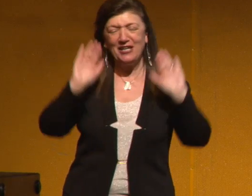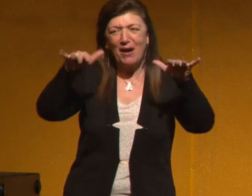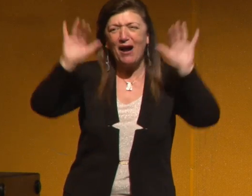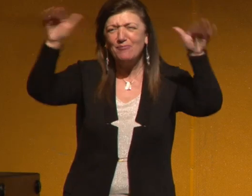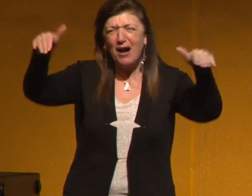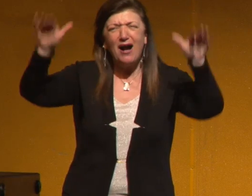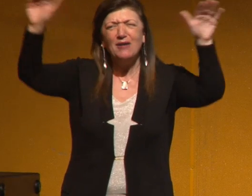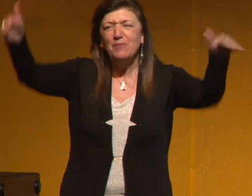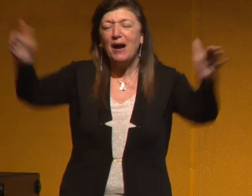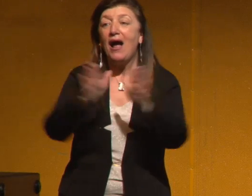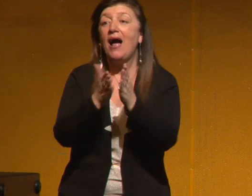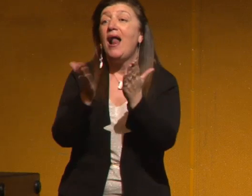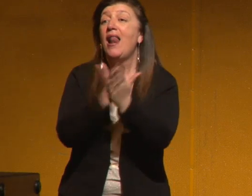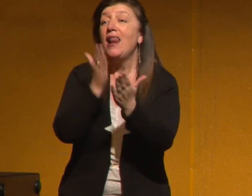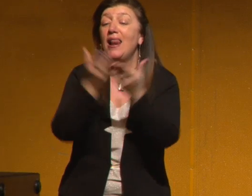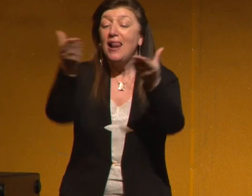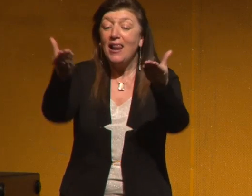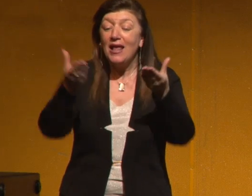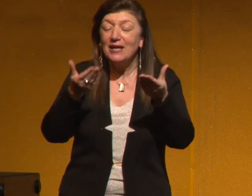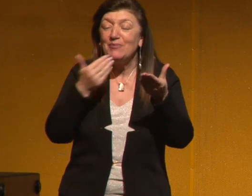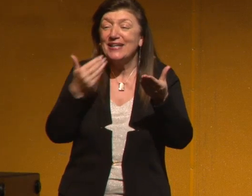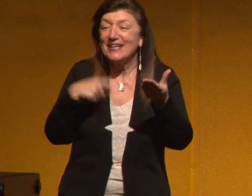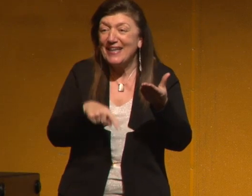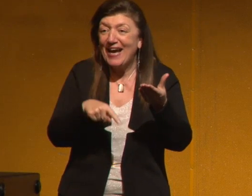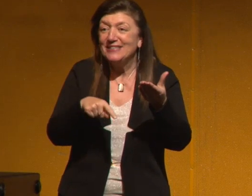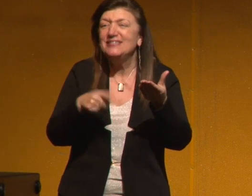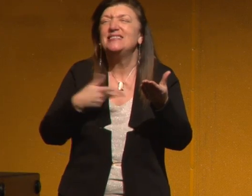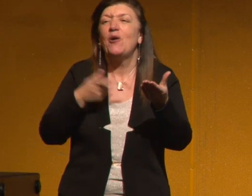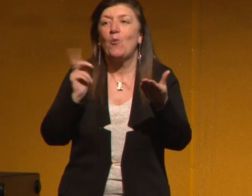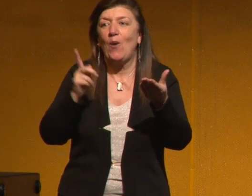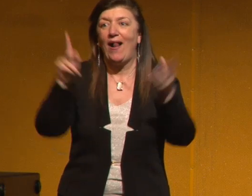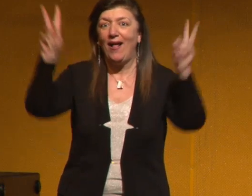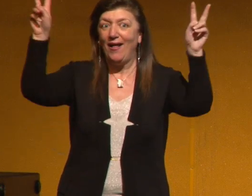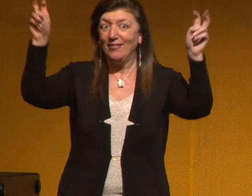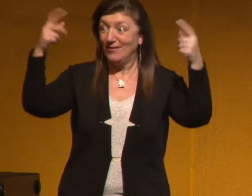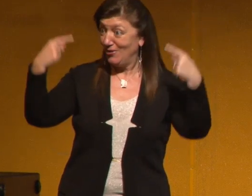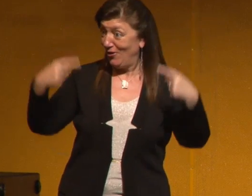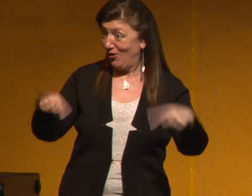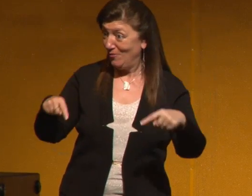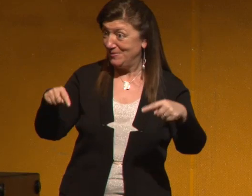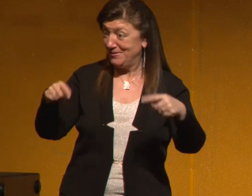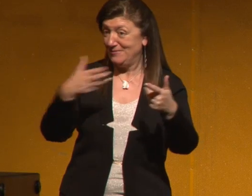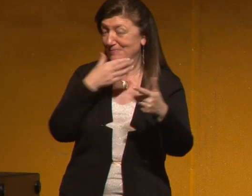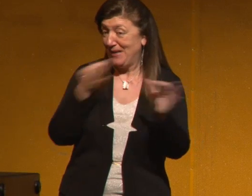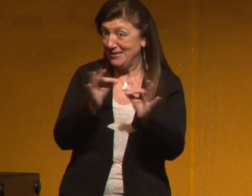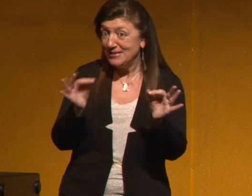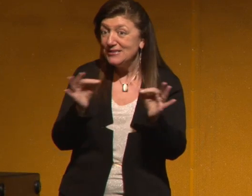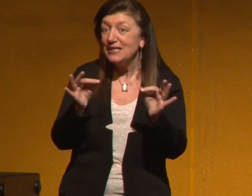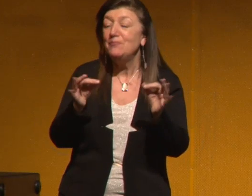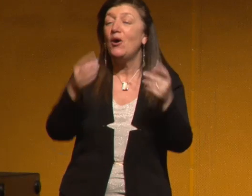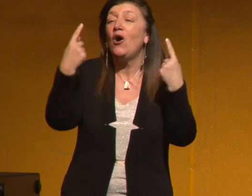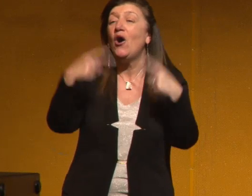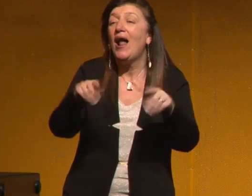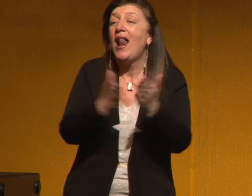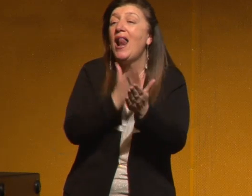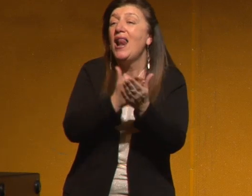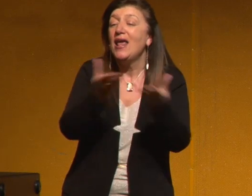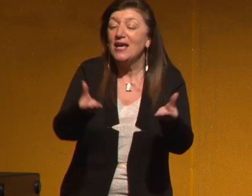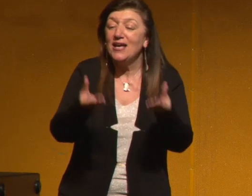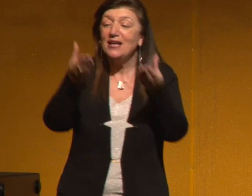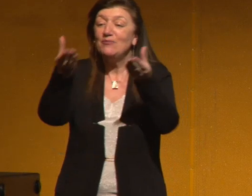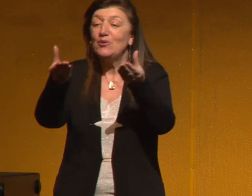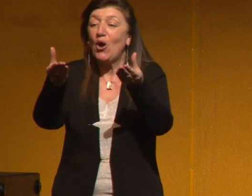sono chiudo citando il bel titolo che avete scelto per questa trentesima edizione del salone quello strumento oserei dire